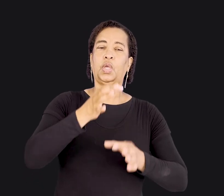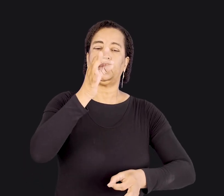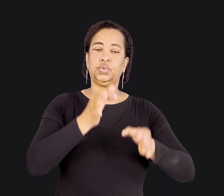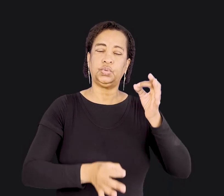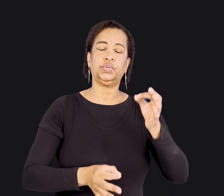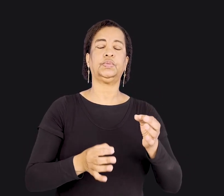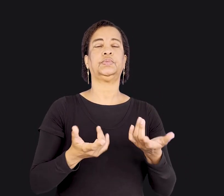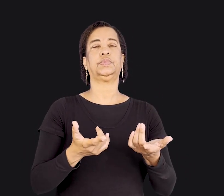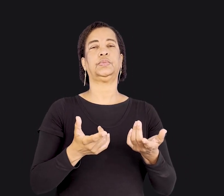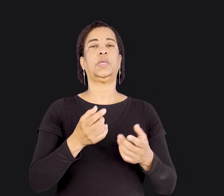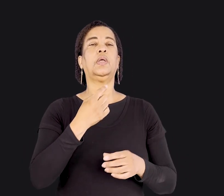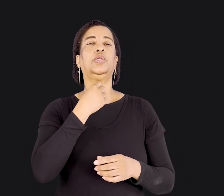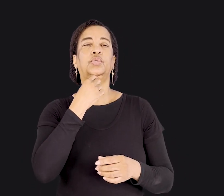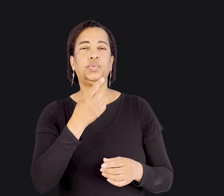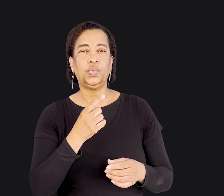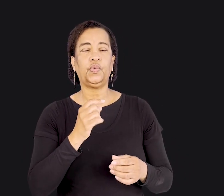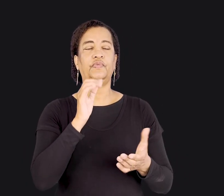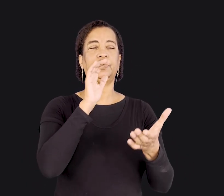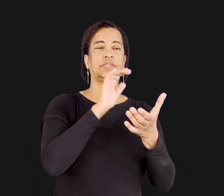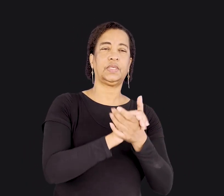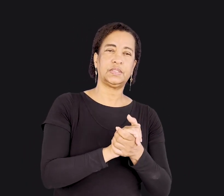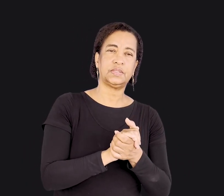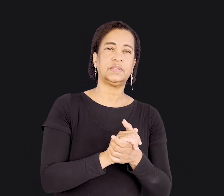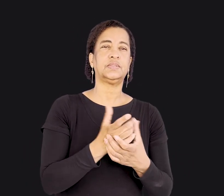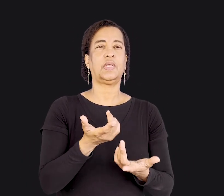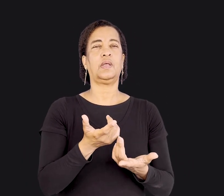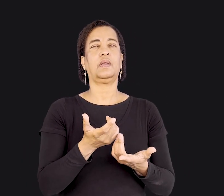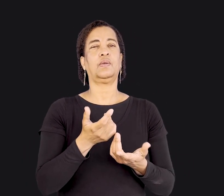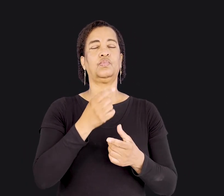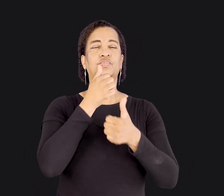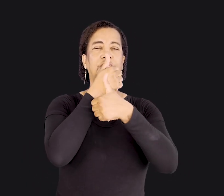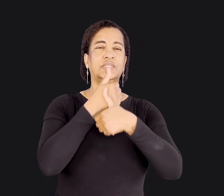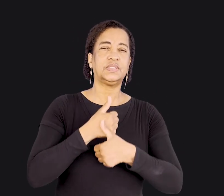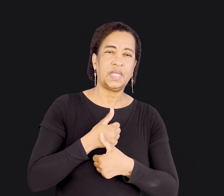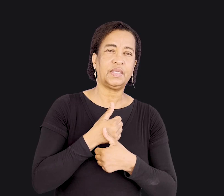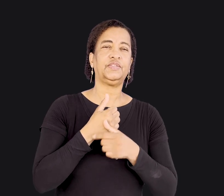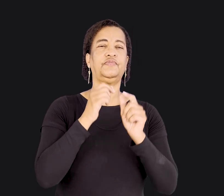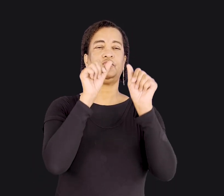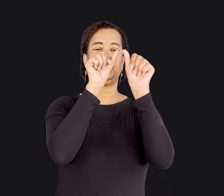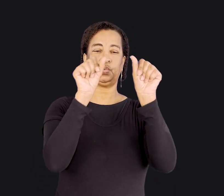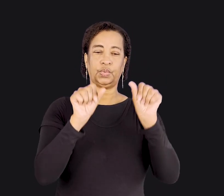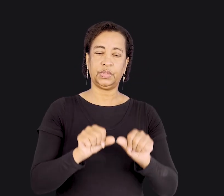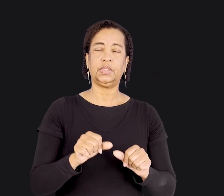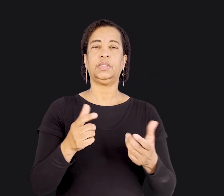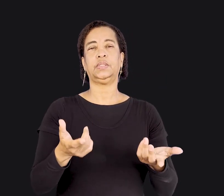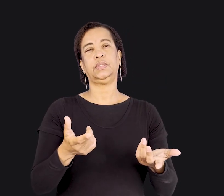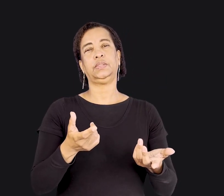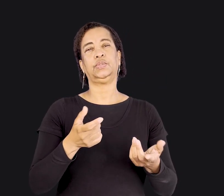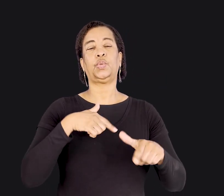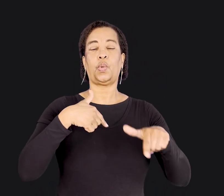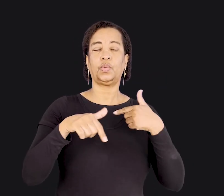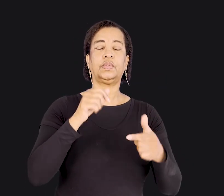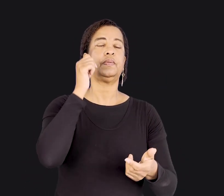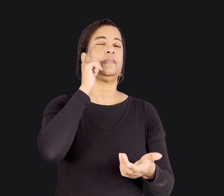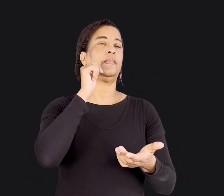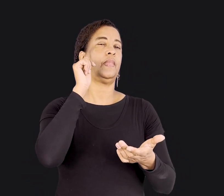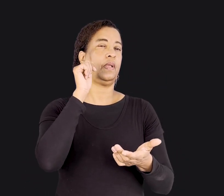e problemas entre casais, questões referentes a sacrifícios a ídolos, dúvidas quanto ao papel da mulher na igreja